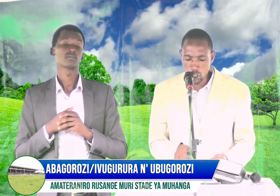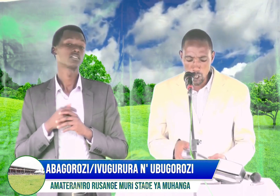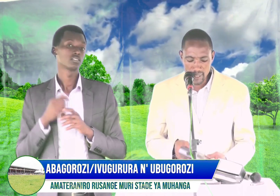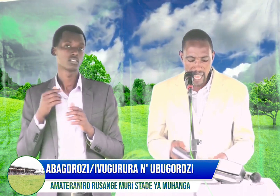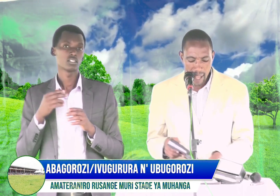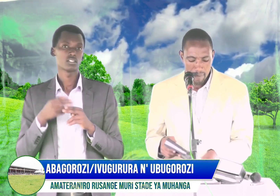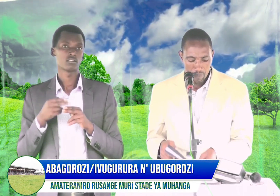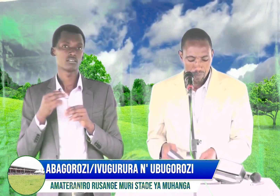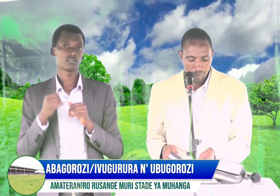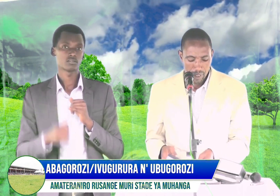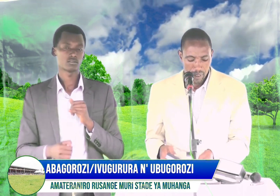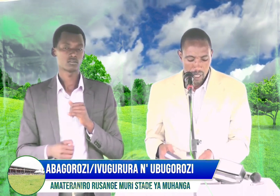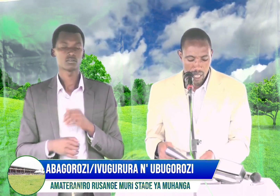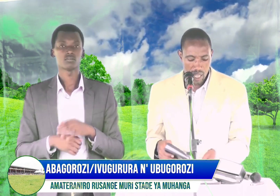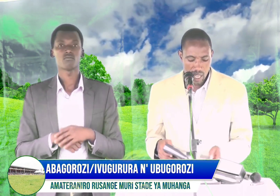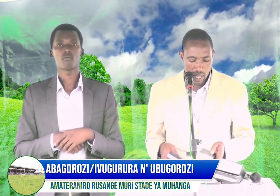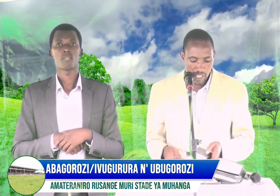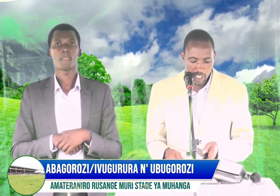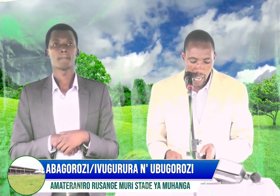Dusoza